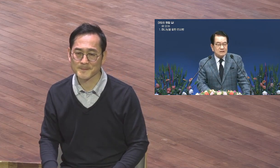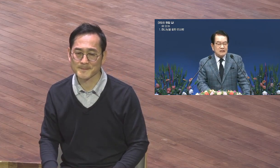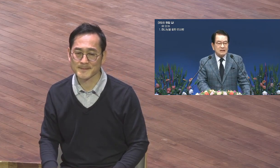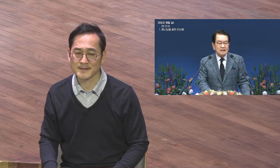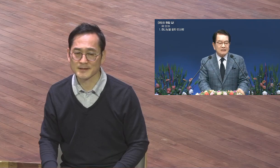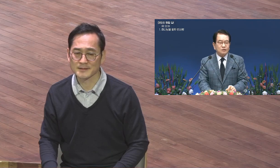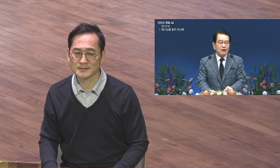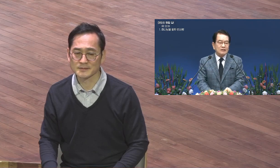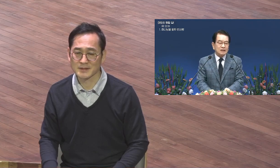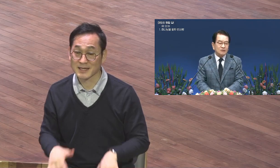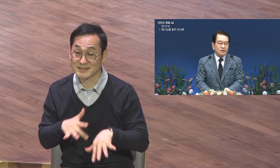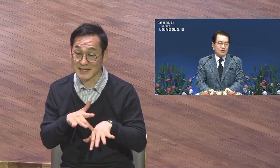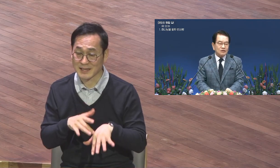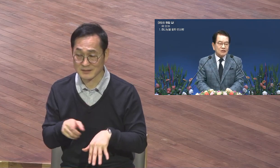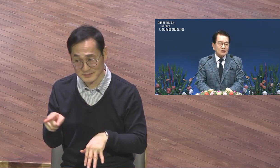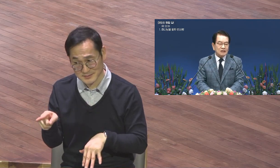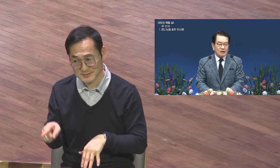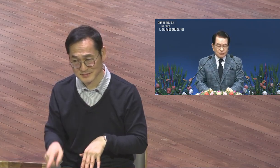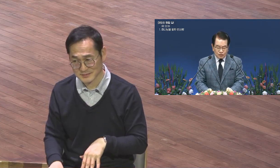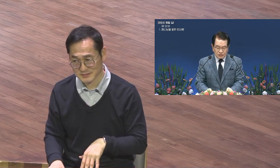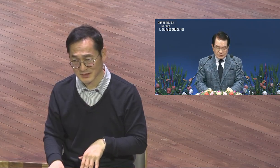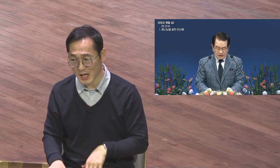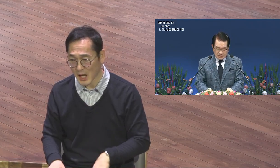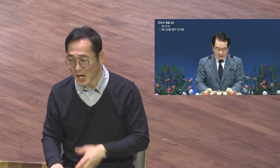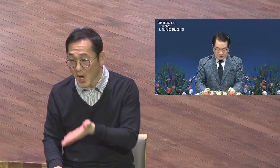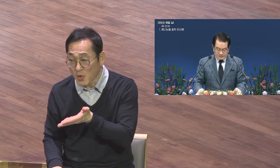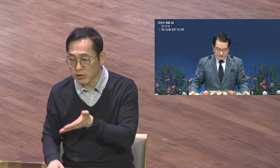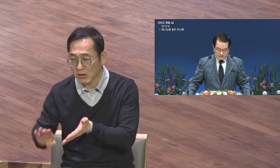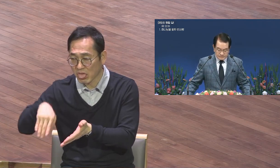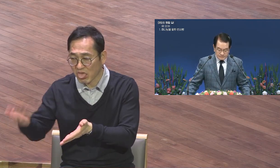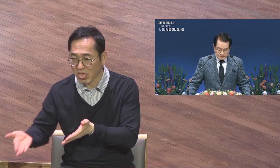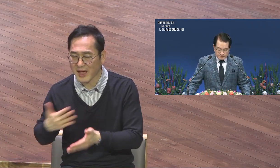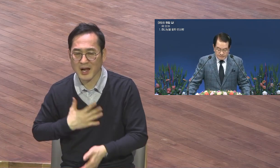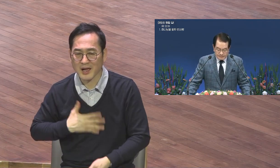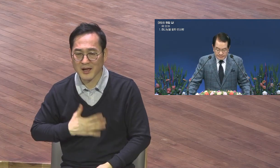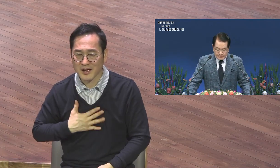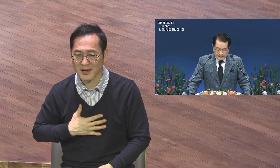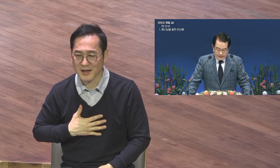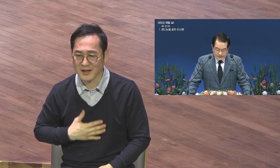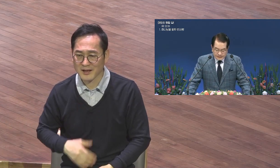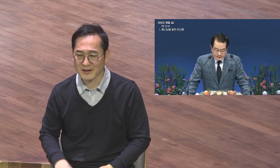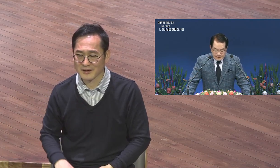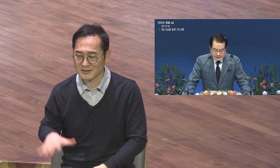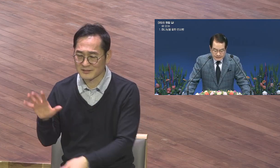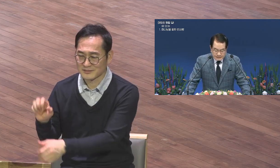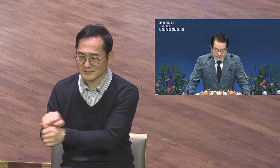아, 사단이 그걸 모르겠냐고. 사단이 갖고 놀지, 그냥.